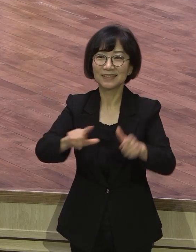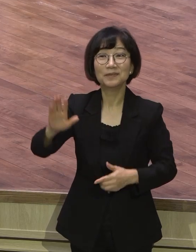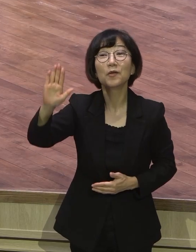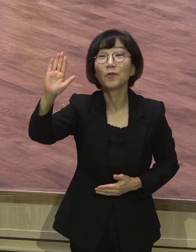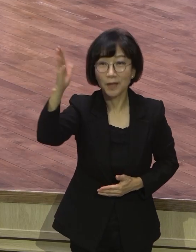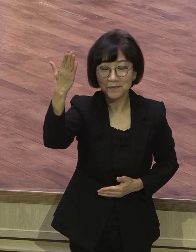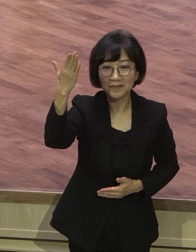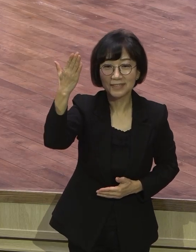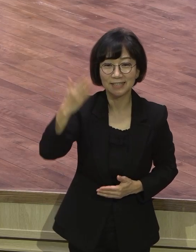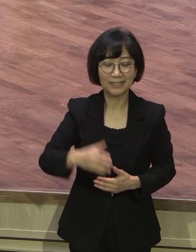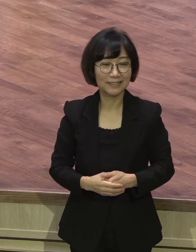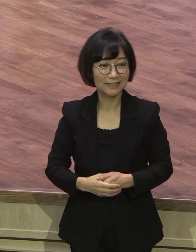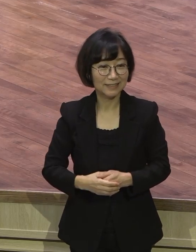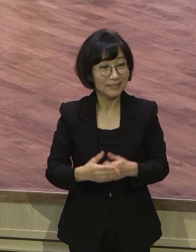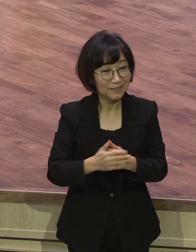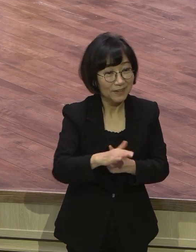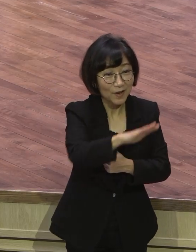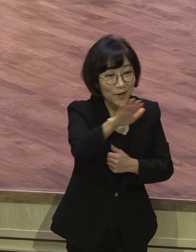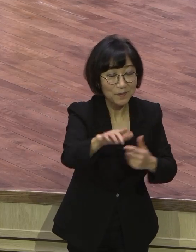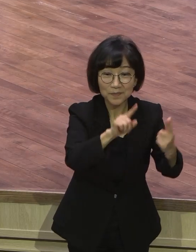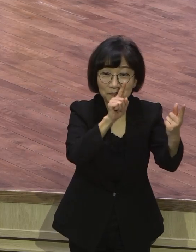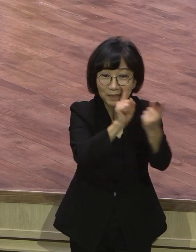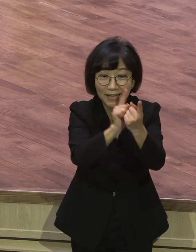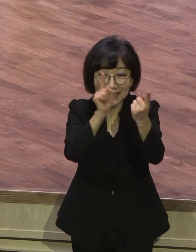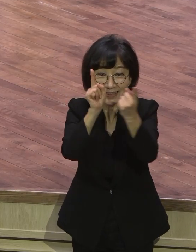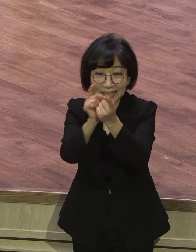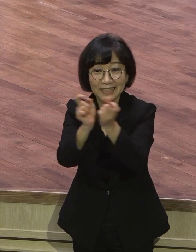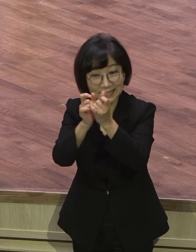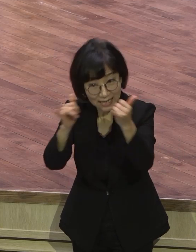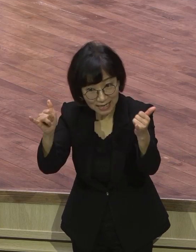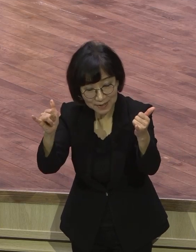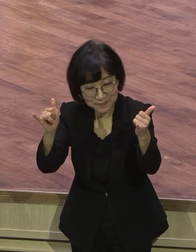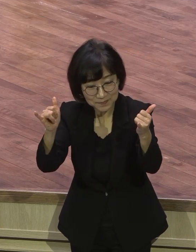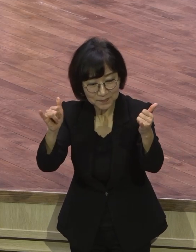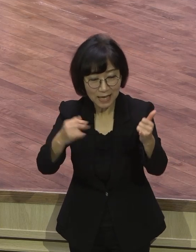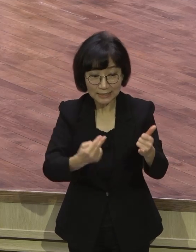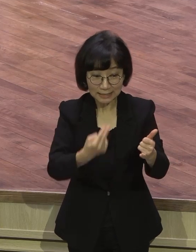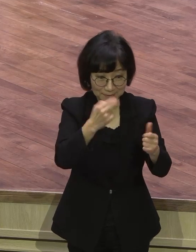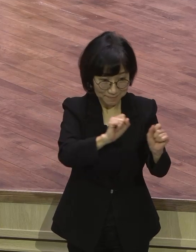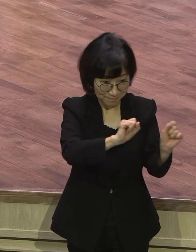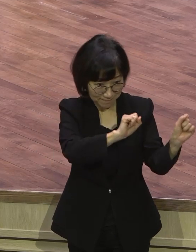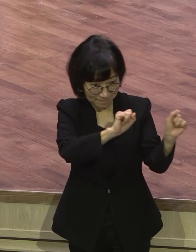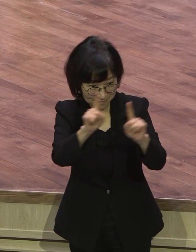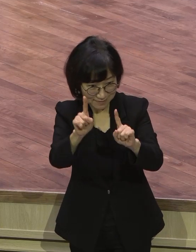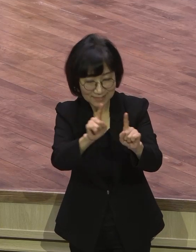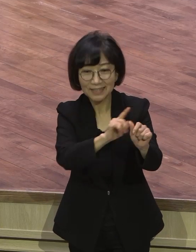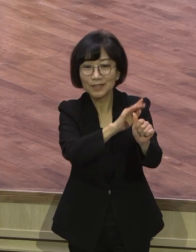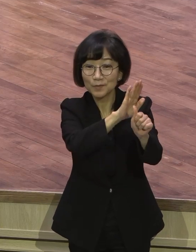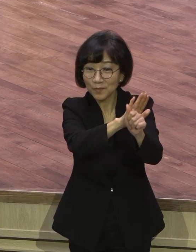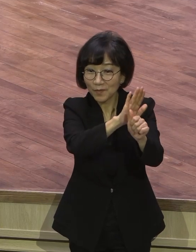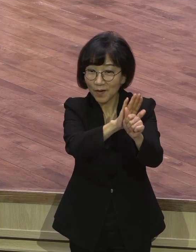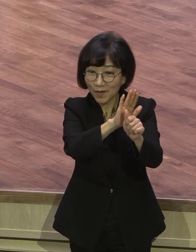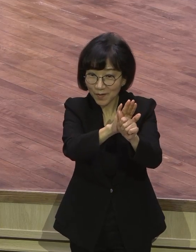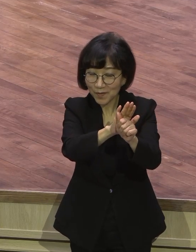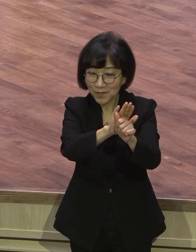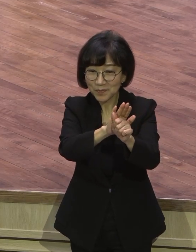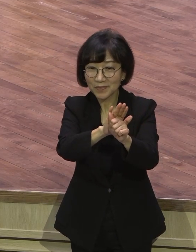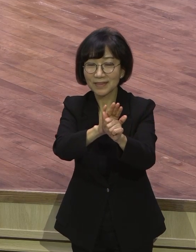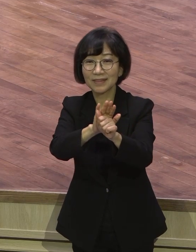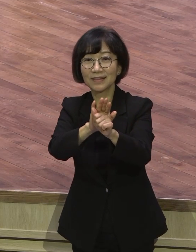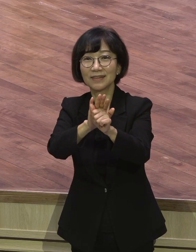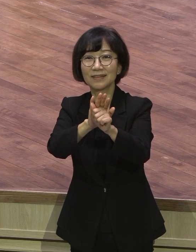그래서 여러분 만나난 자마다 생명이 살아난 생명이 살아난 만남